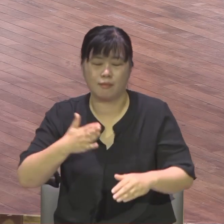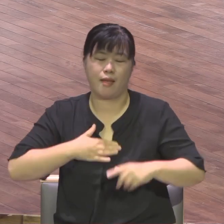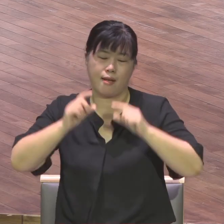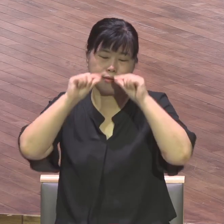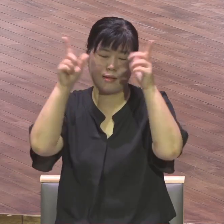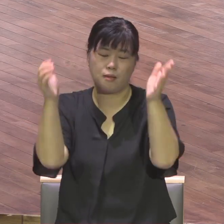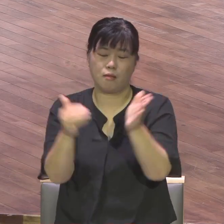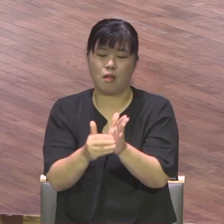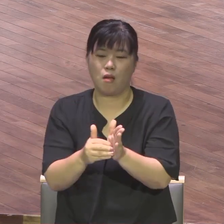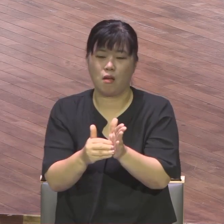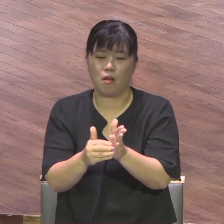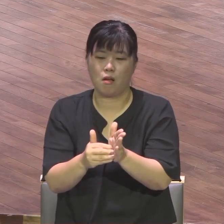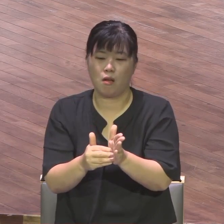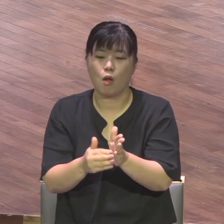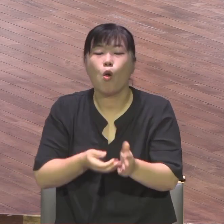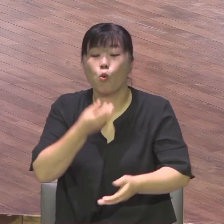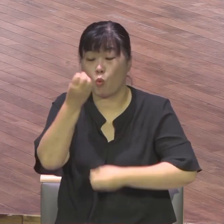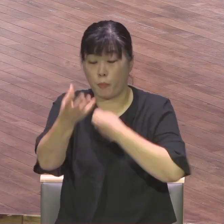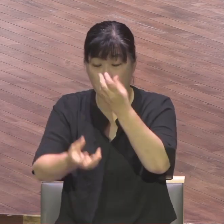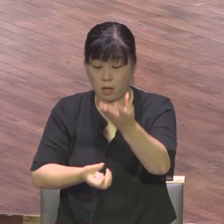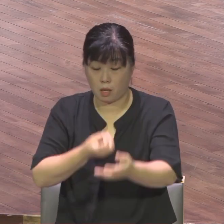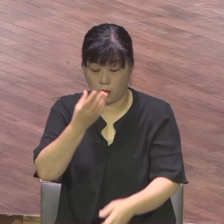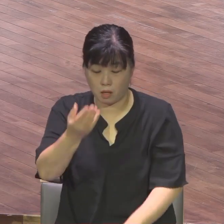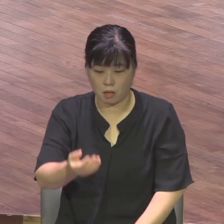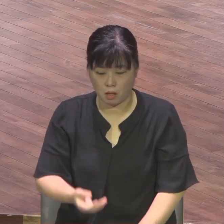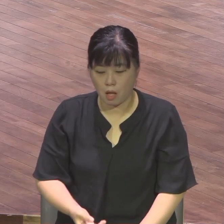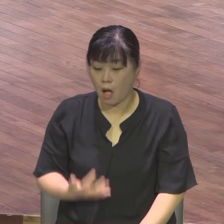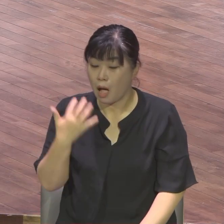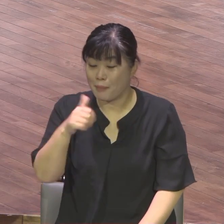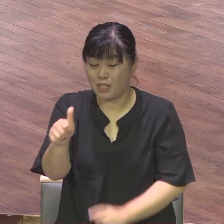베드로의 편견이 완전히 깨지는 시간이